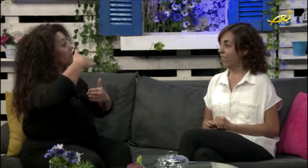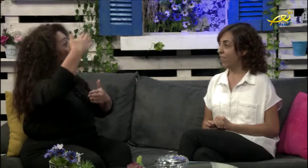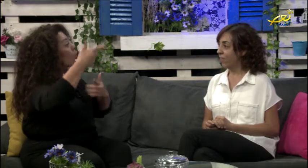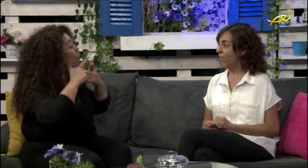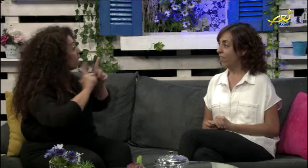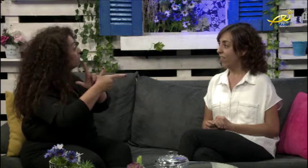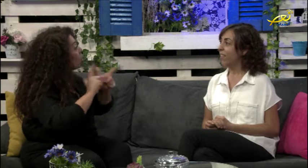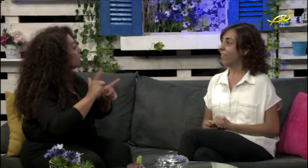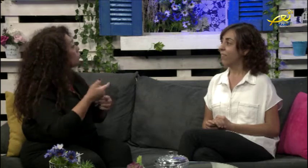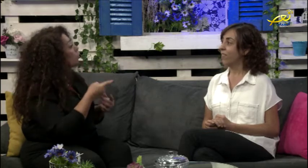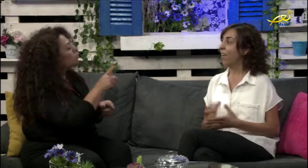تعملوا؟